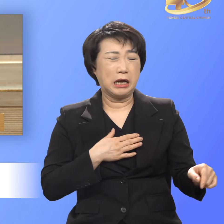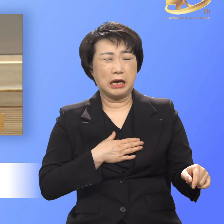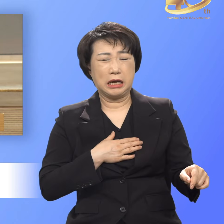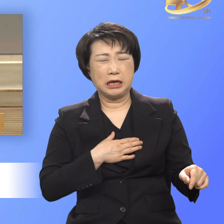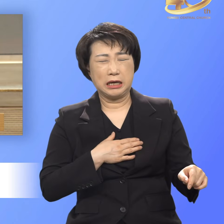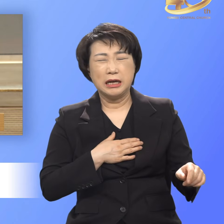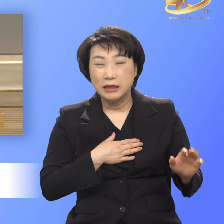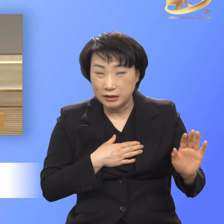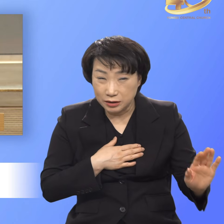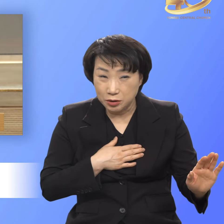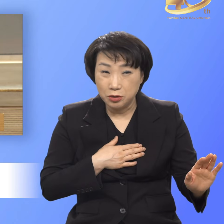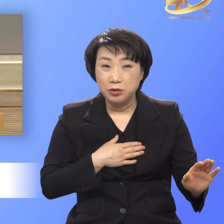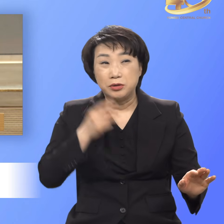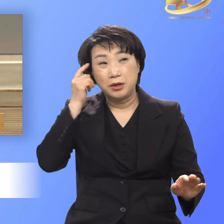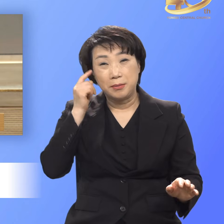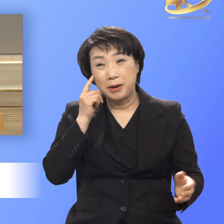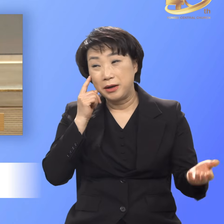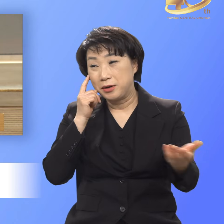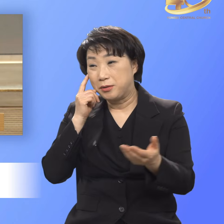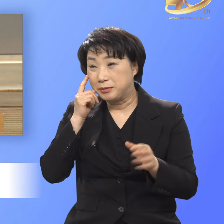그래도 잘 생각해봐.